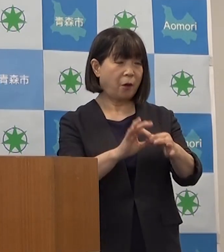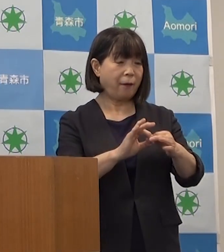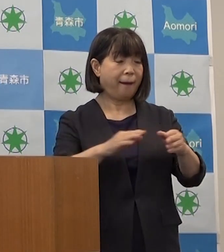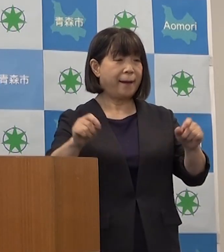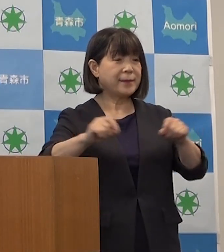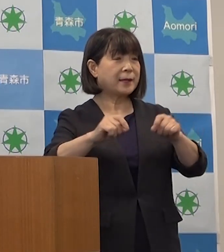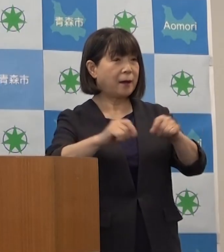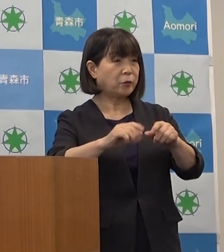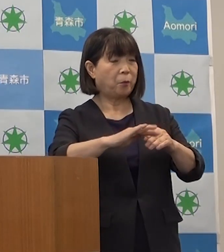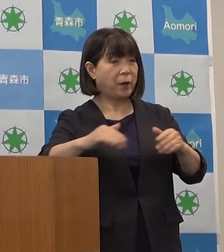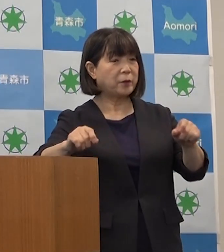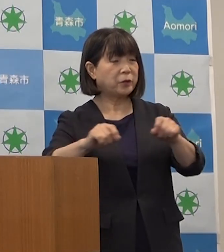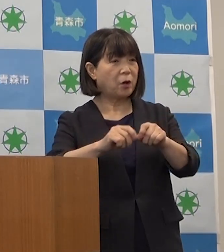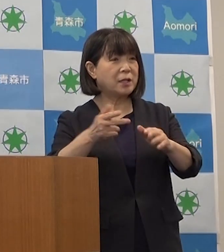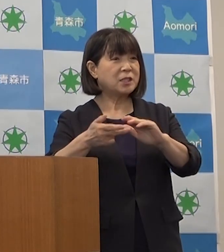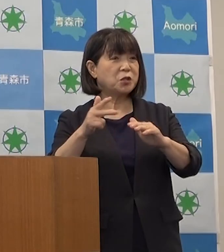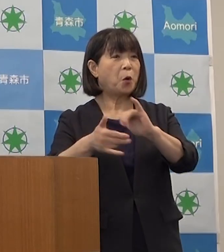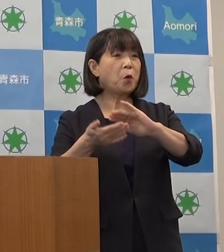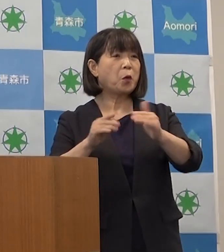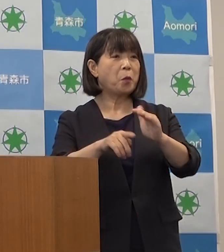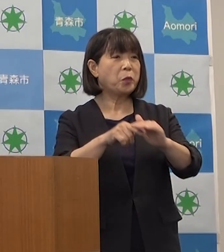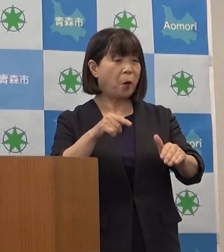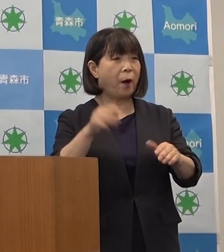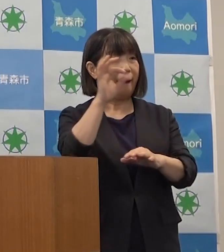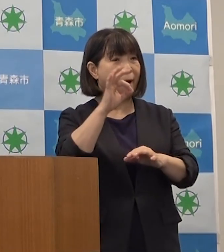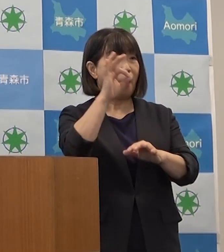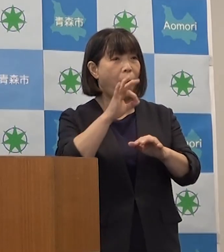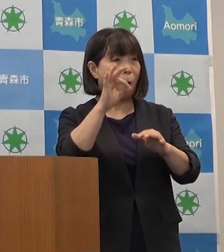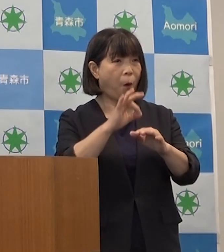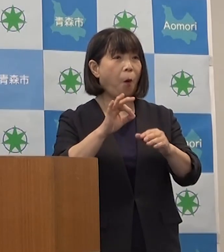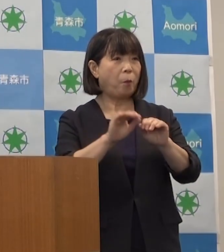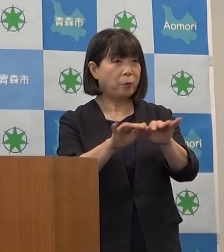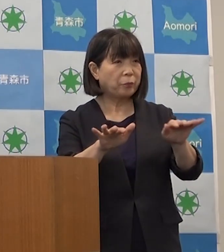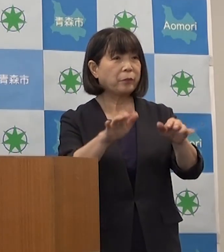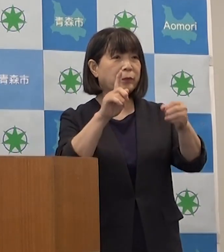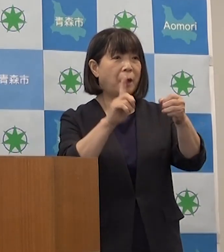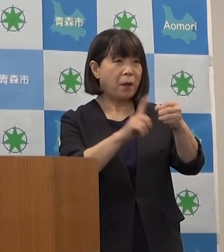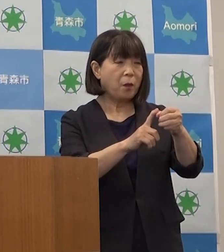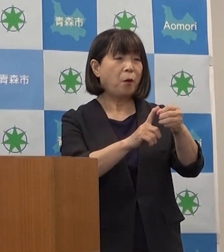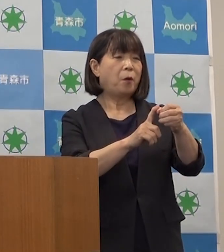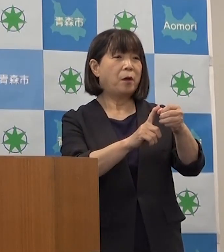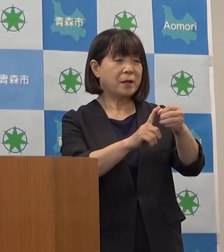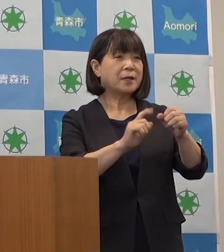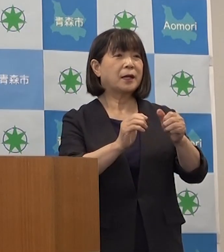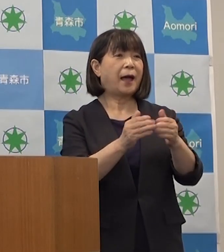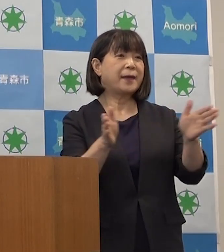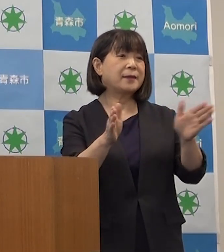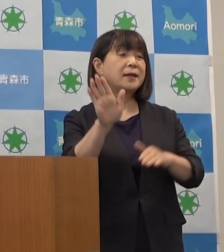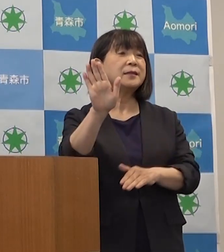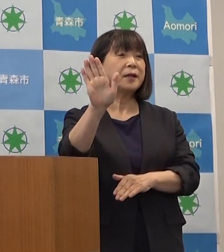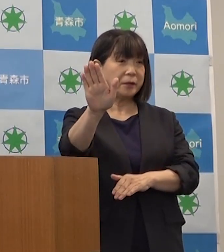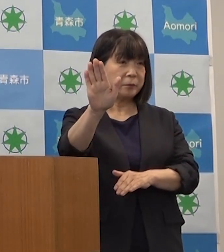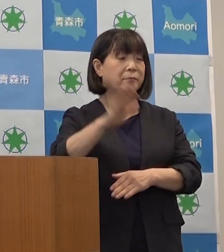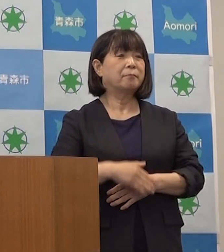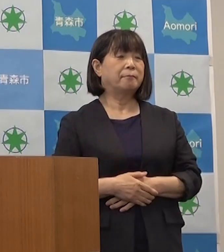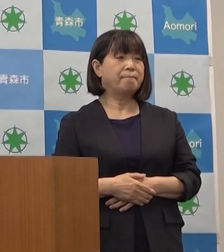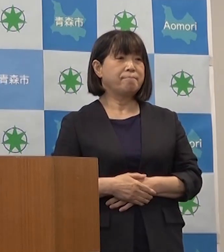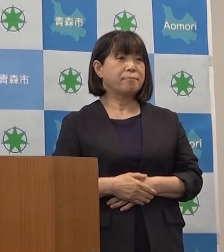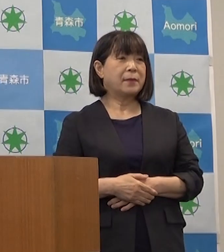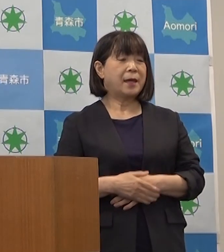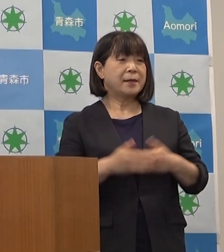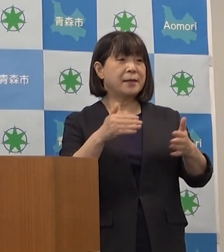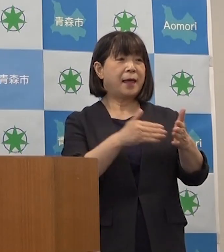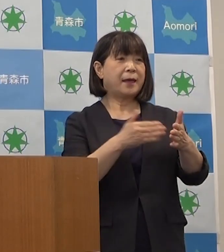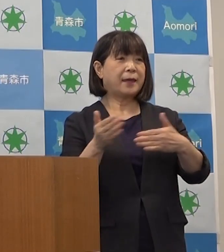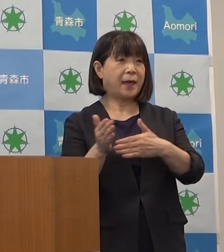町村の広域観光の推進を目的に設立し開催しております。制限